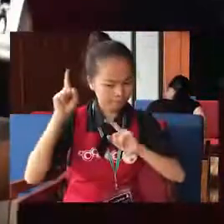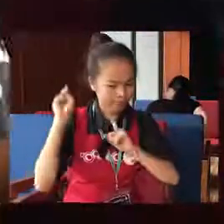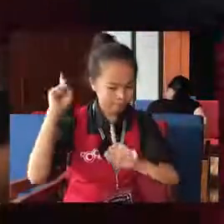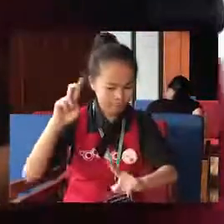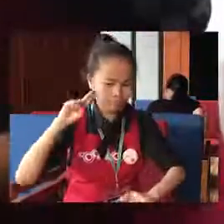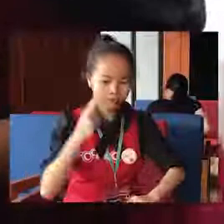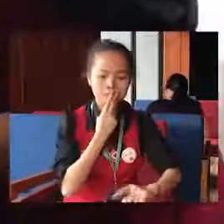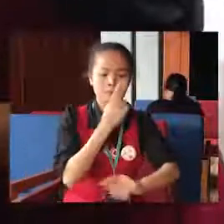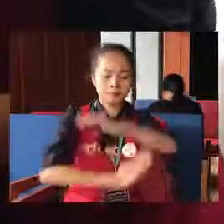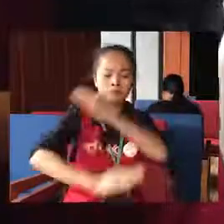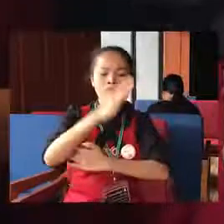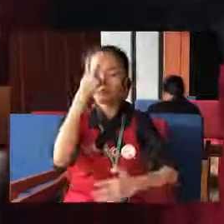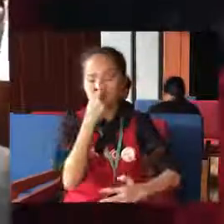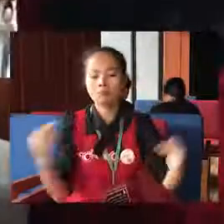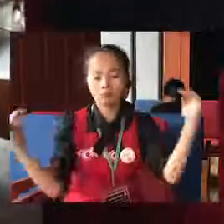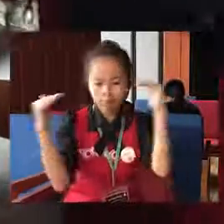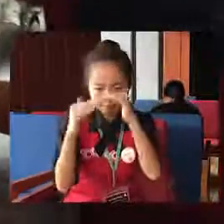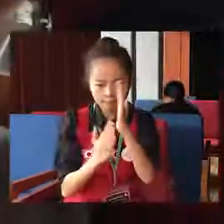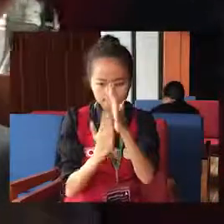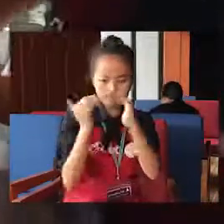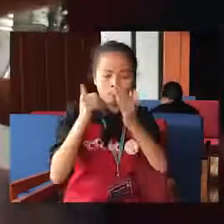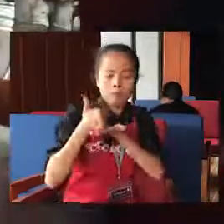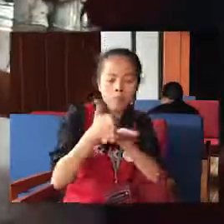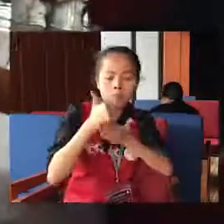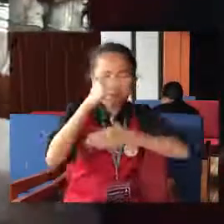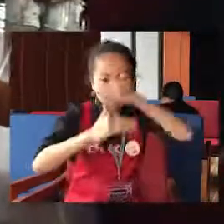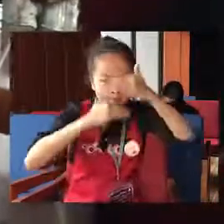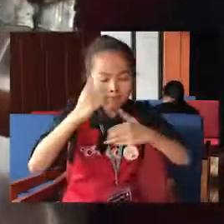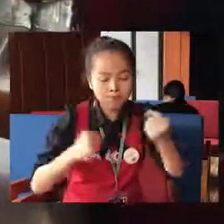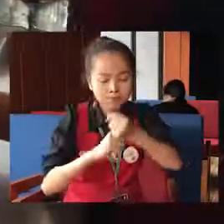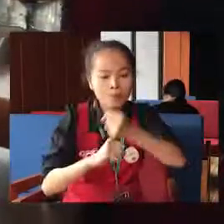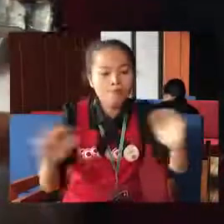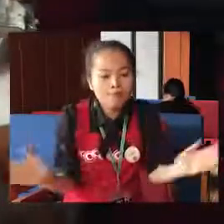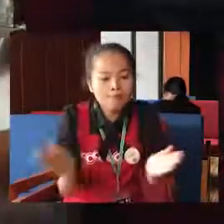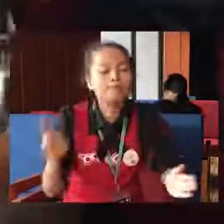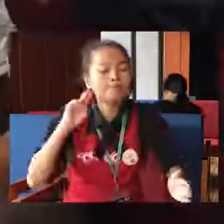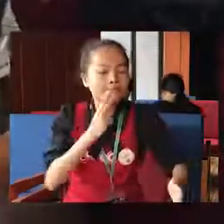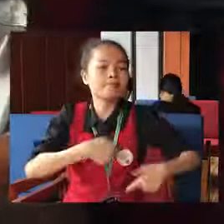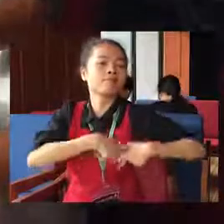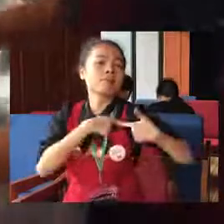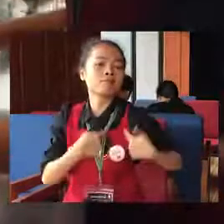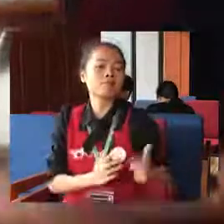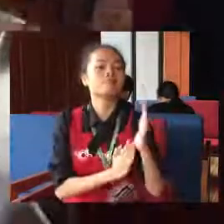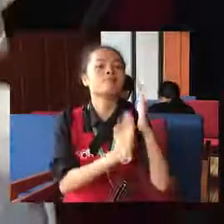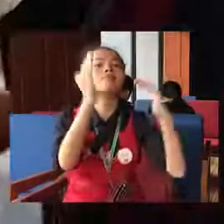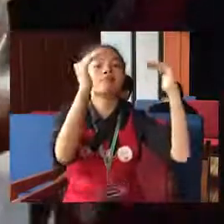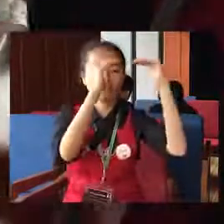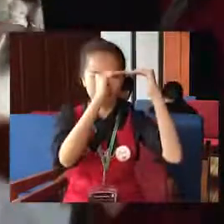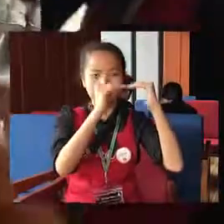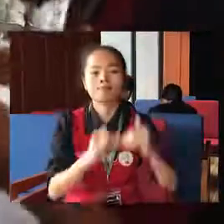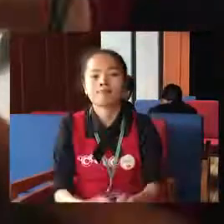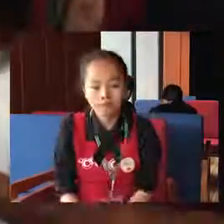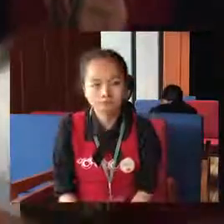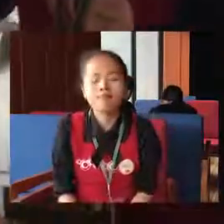គ្នានឹងអ្នកស្ដាប់ឮទូទៅនឹងដូចគ្នានឹងជនពិការទូទៅដែរអាចឲ្យគាត់នឹងមានការងារធ្វើហើយគាត់បានឃើញពិភពលោកខា